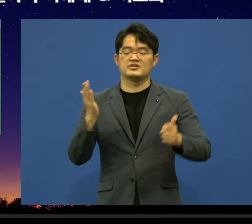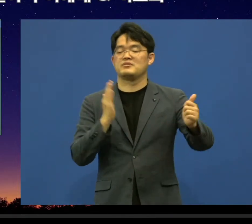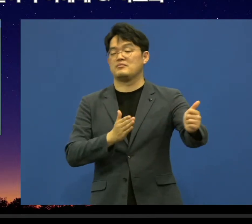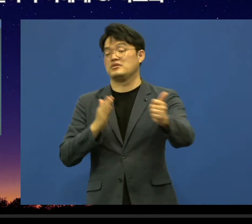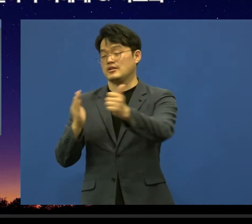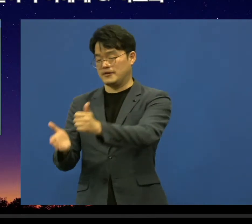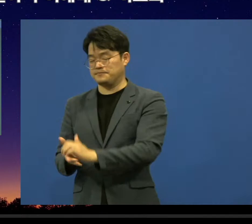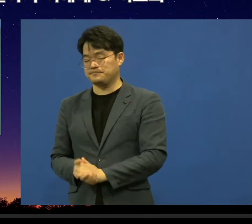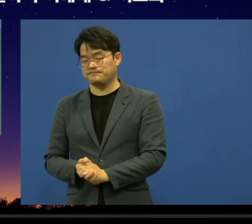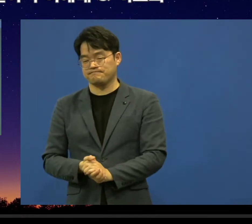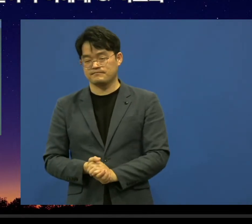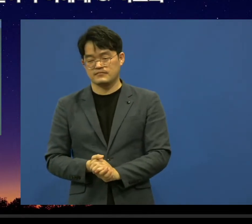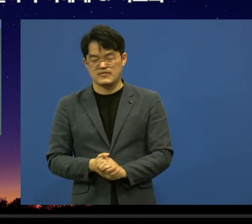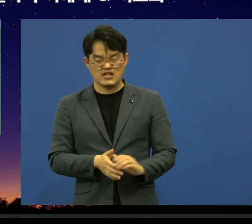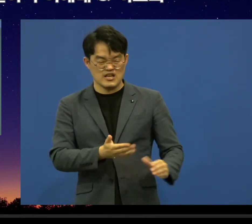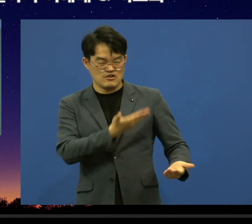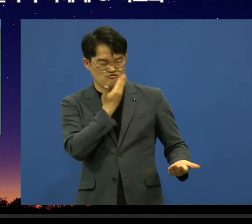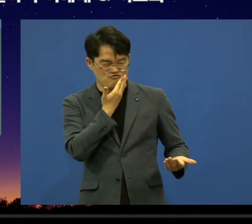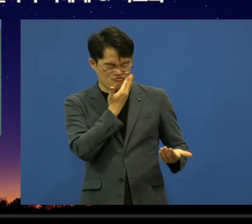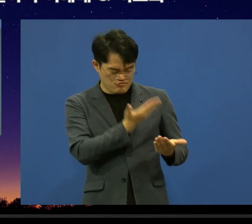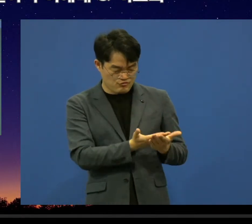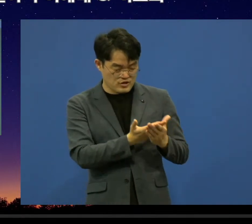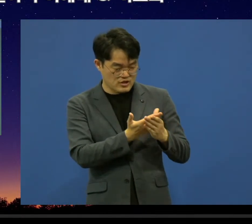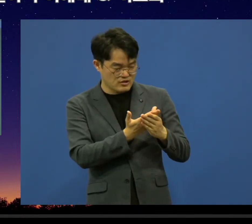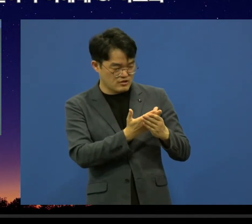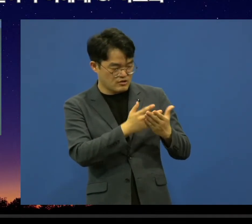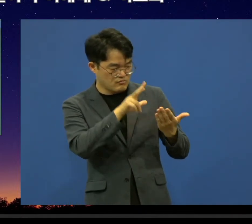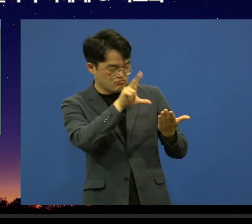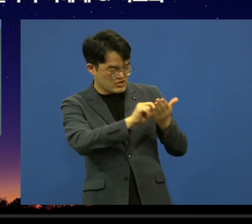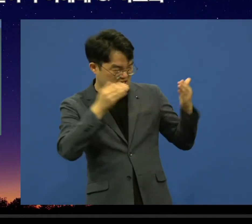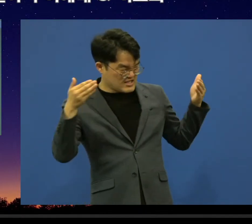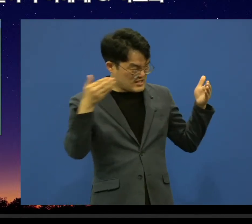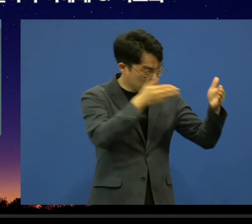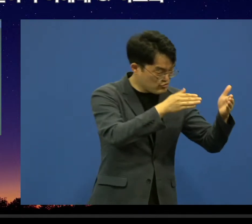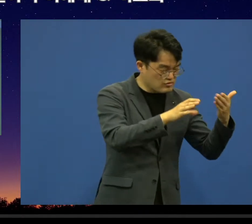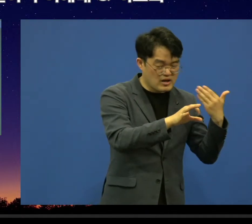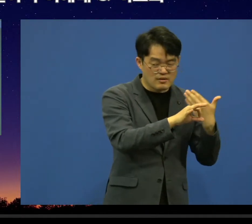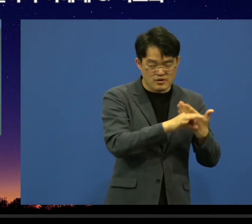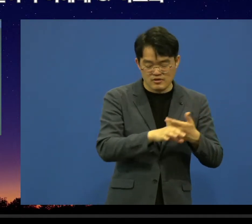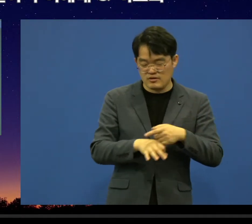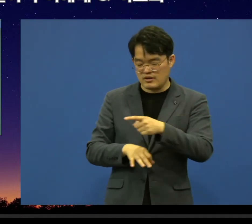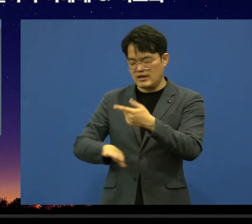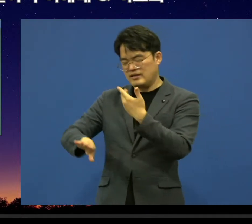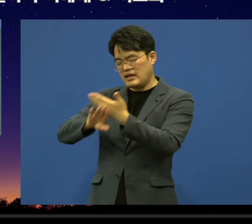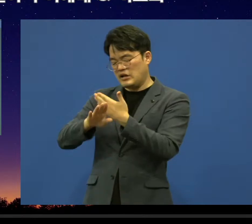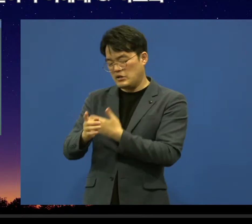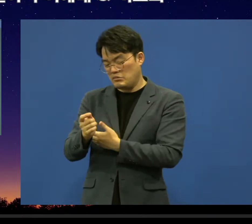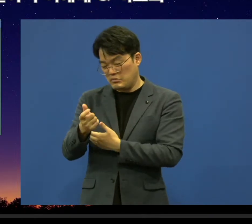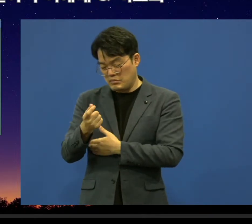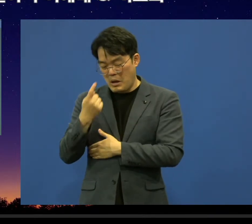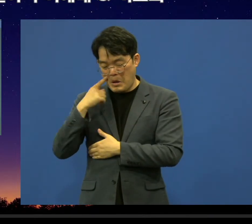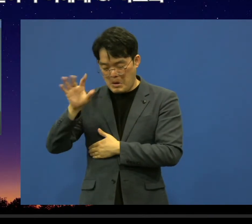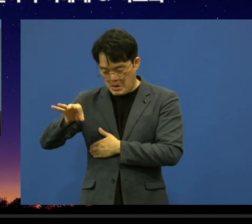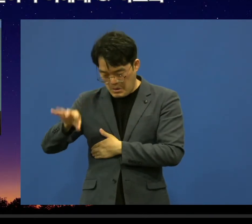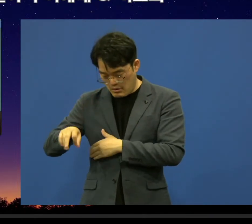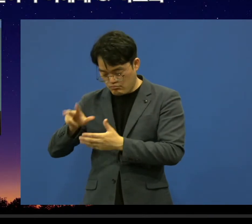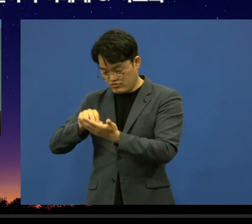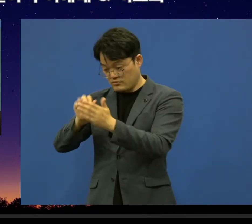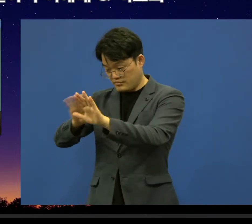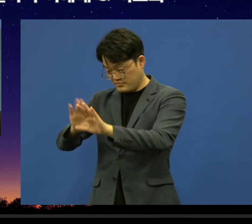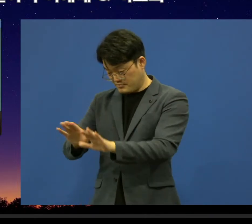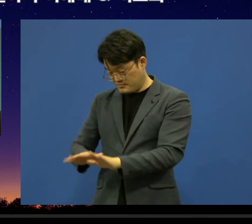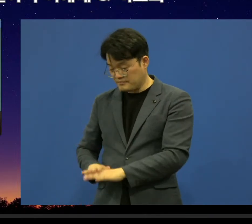여러분 지역적인 문제는 그냥 해결되는 것입니다. 그러므로 여러분 이제 다윗의 분노를 보십시오. 26절에 보니까